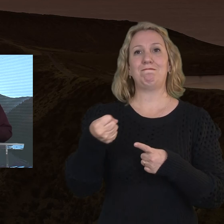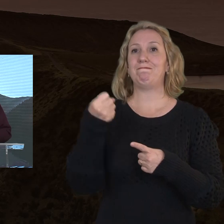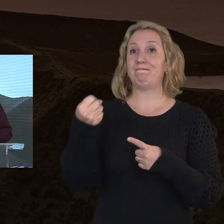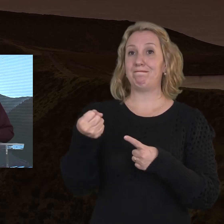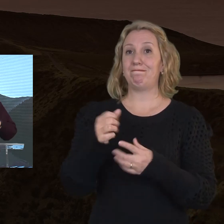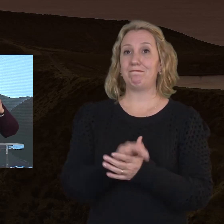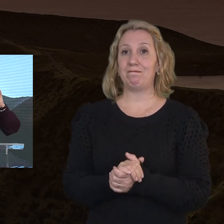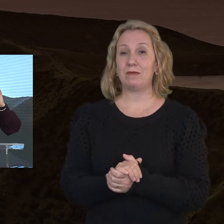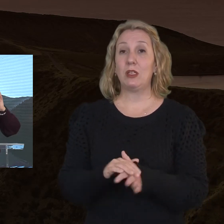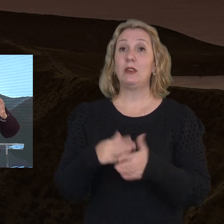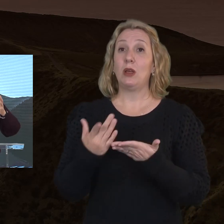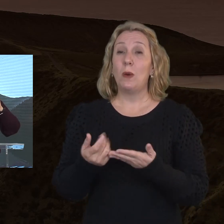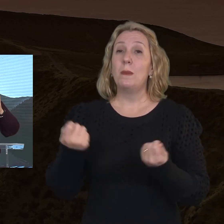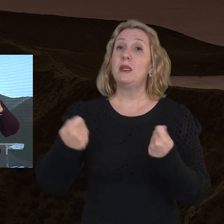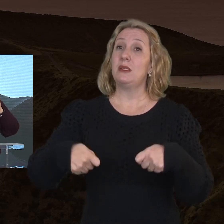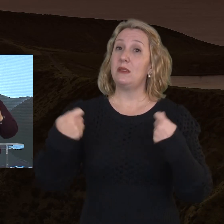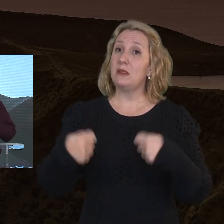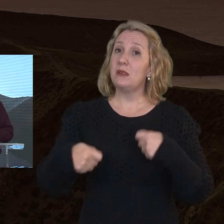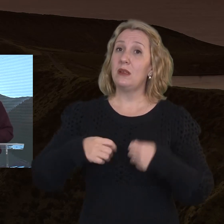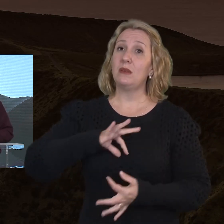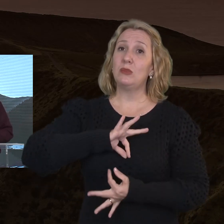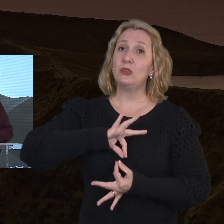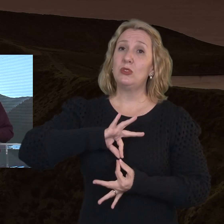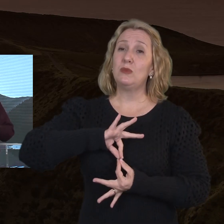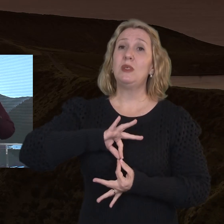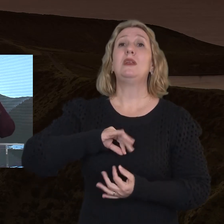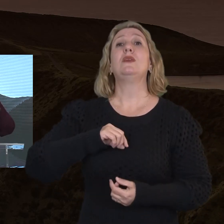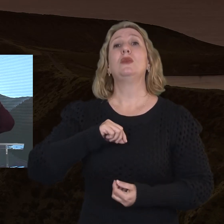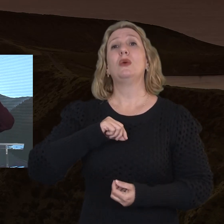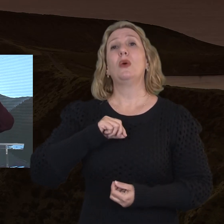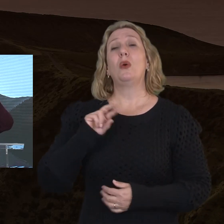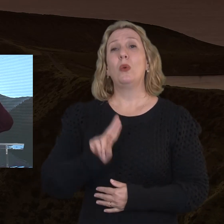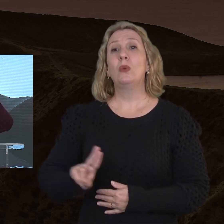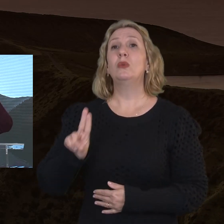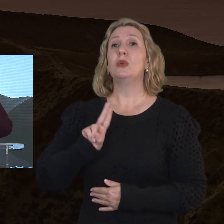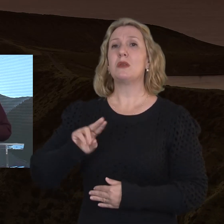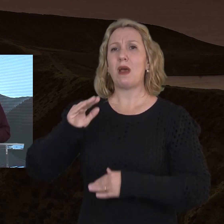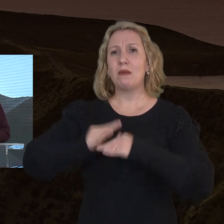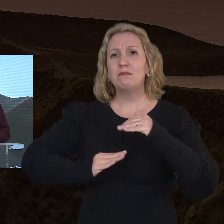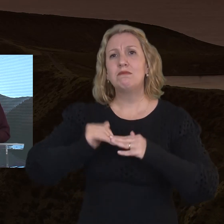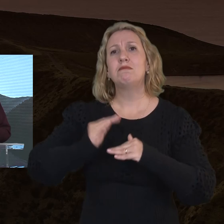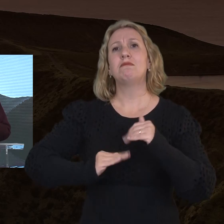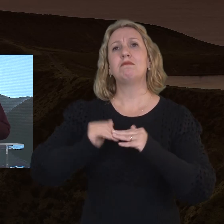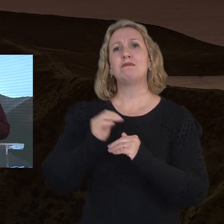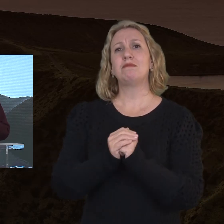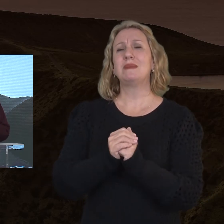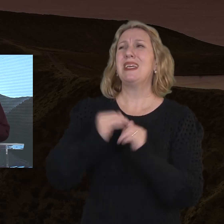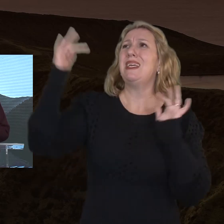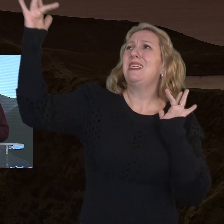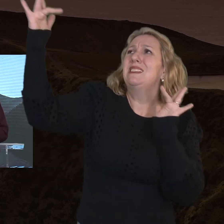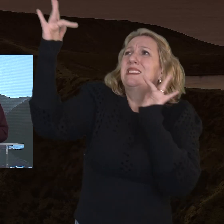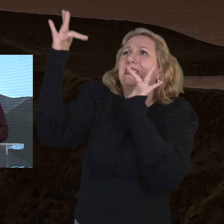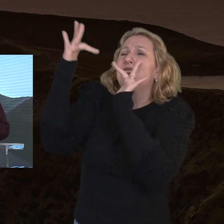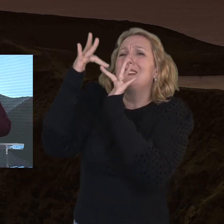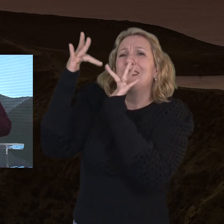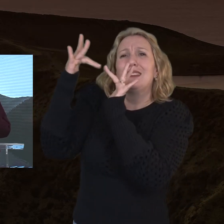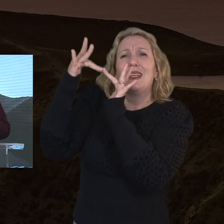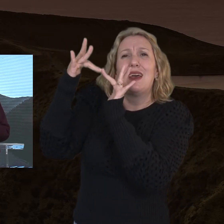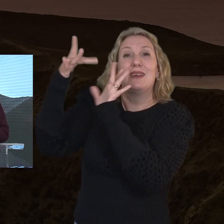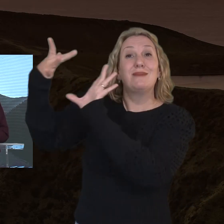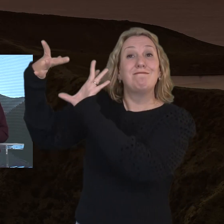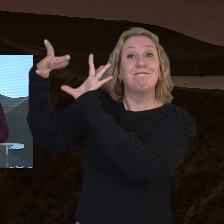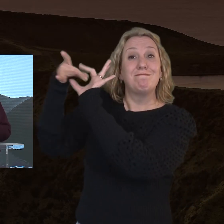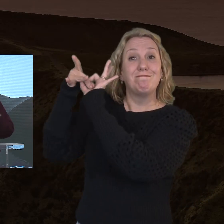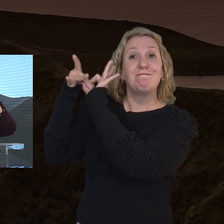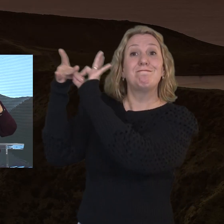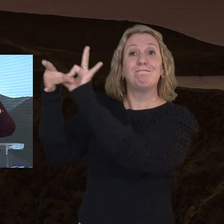mais do que nunca exercitar o nosso espírito está conectados com o senhor essa palavra com pedro compartilha domingo passado é